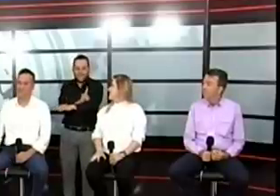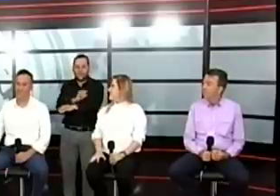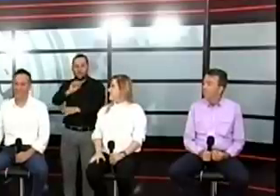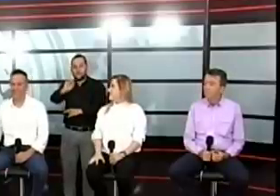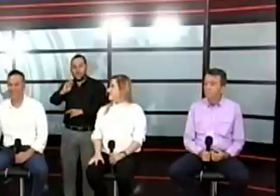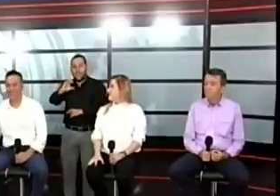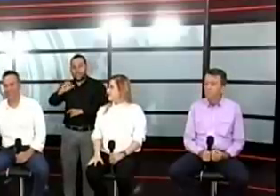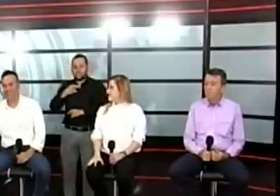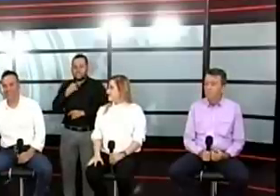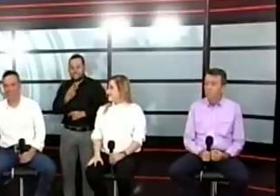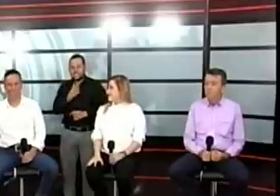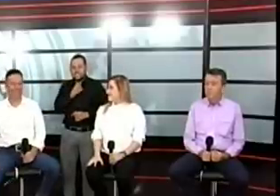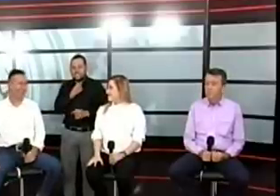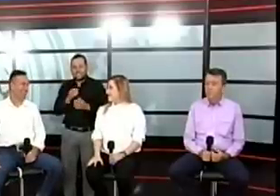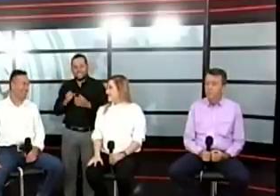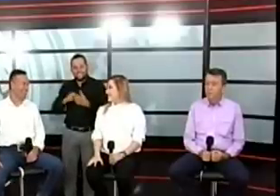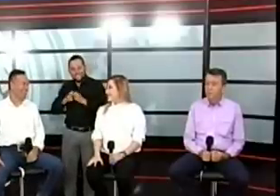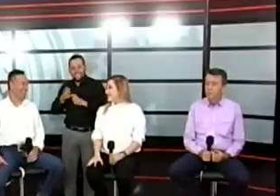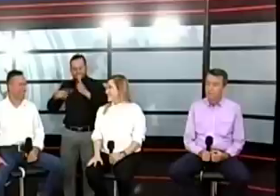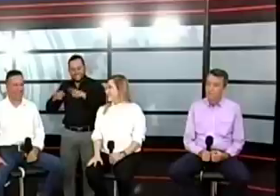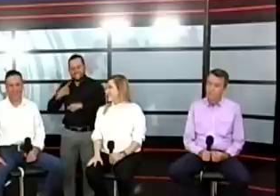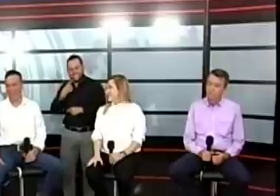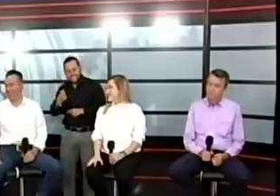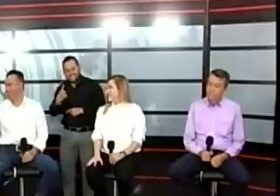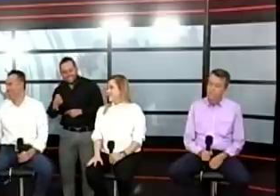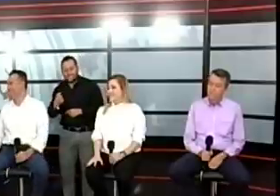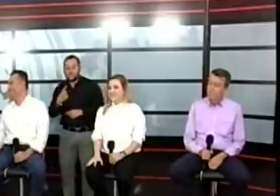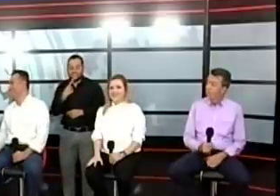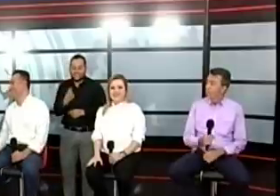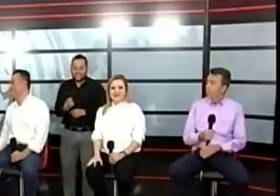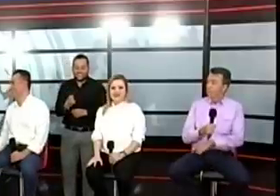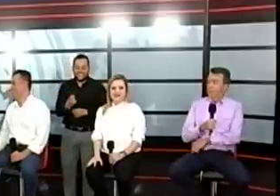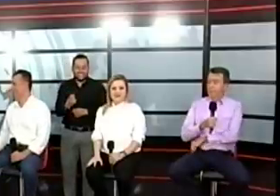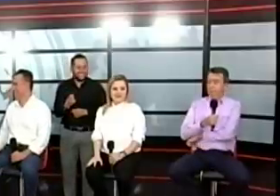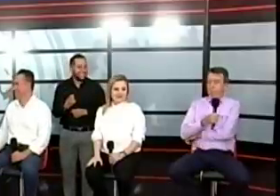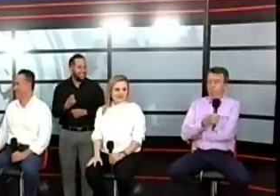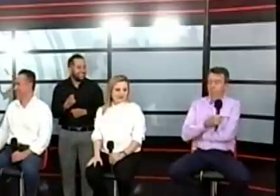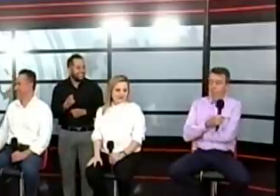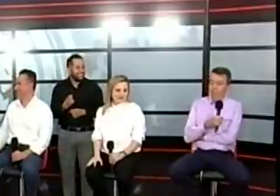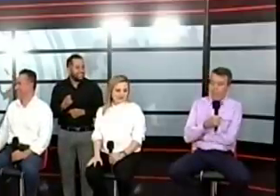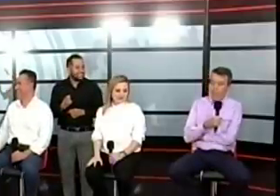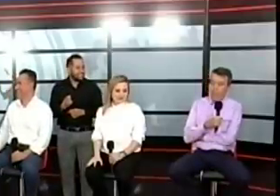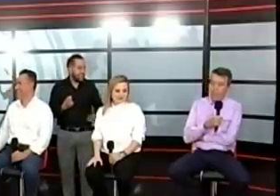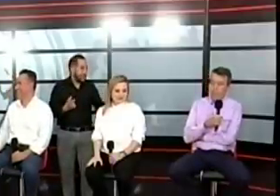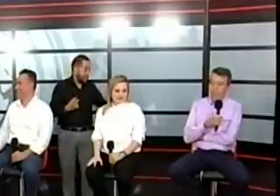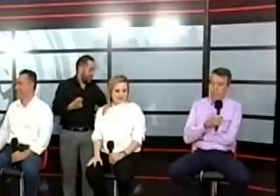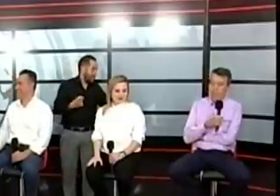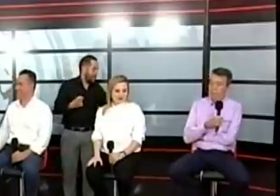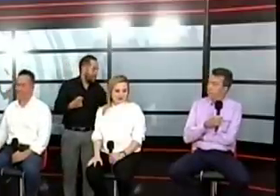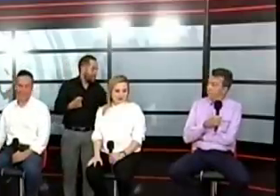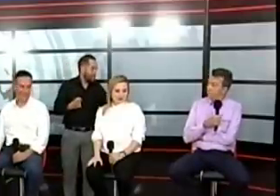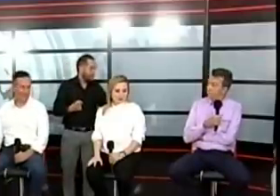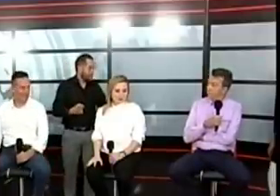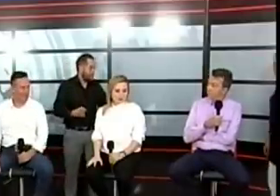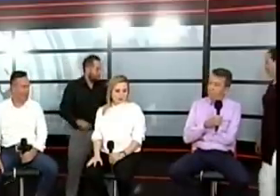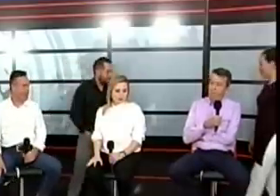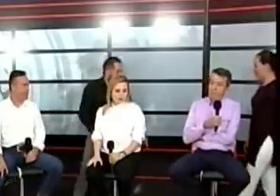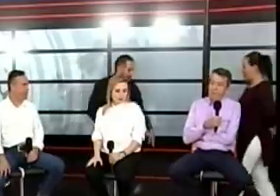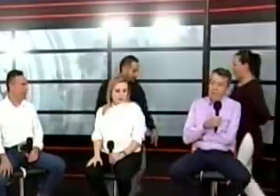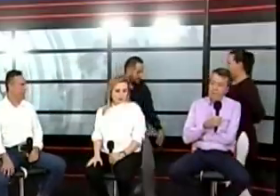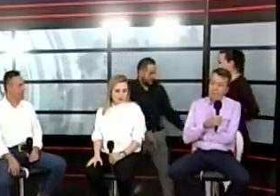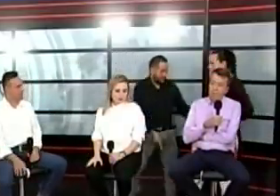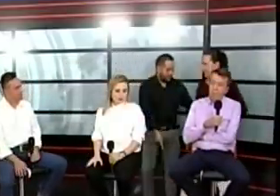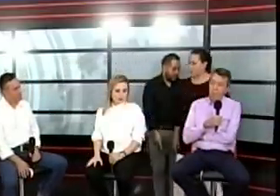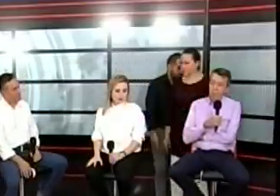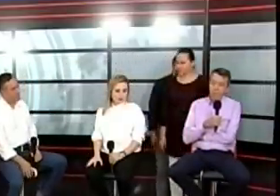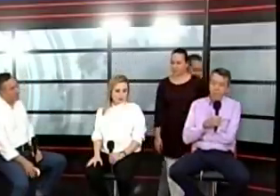¿Se notaba como frenadito? Sí. Carlos Alfredo Crosway, ¿cuánto vale su campaña y de dónde va a sacar